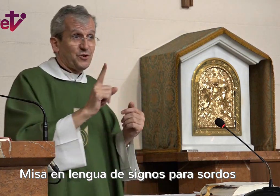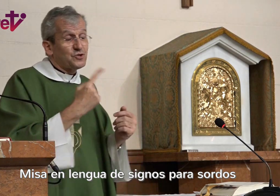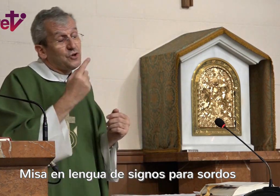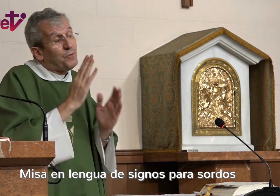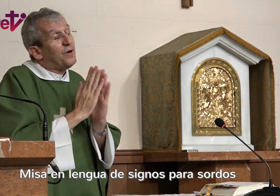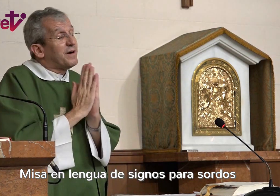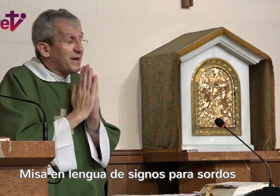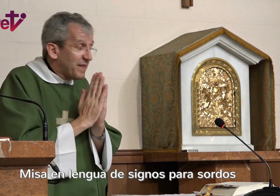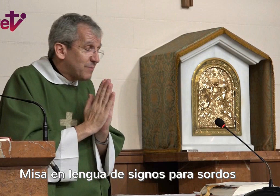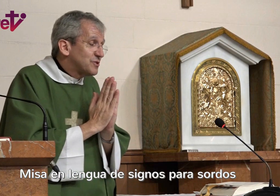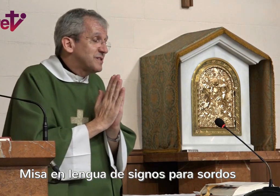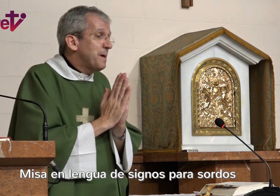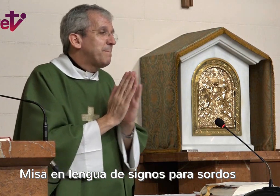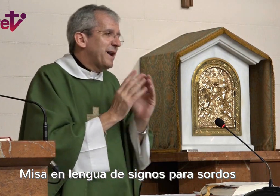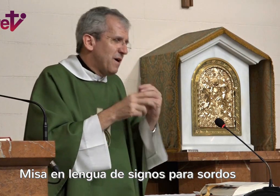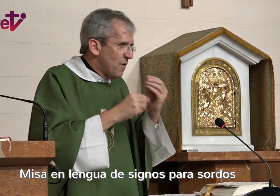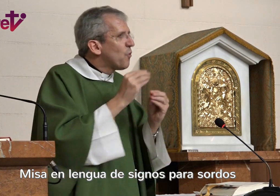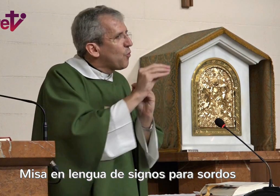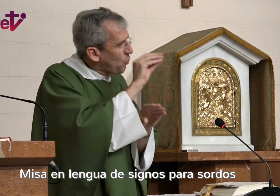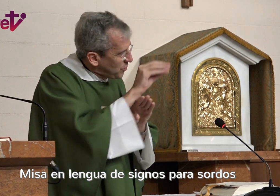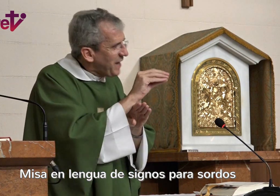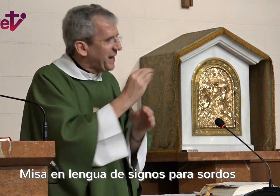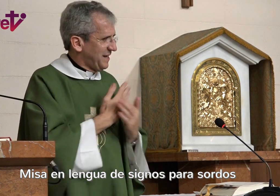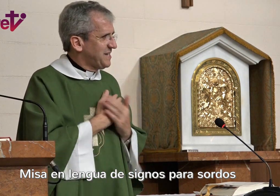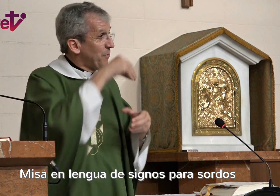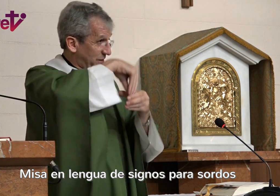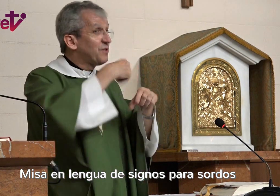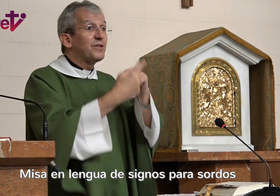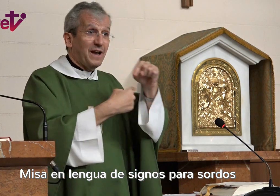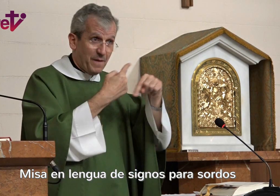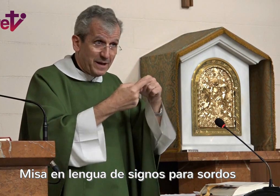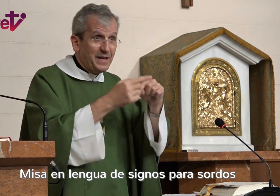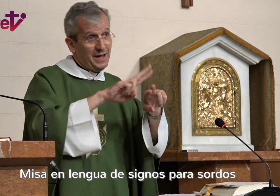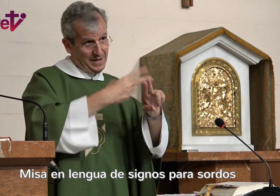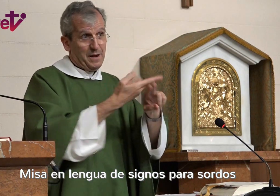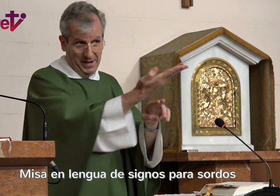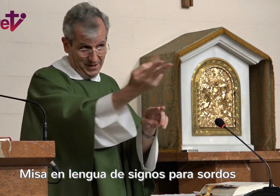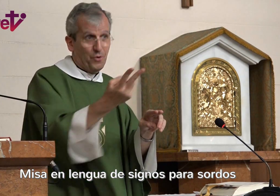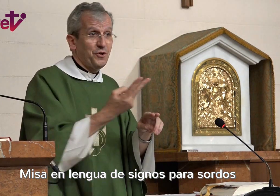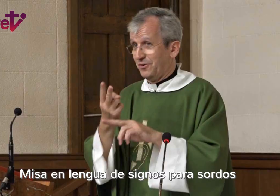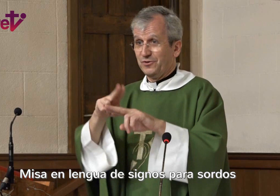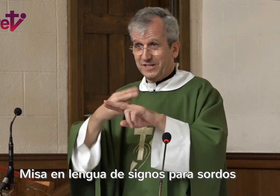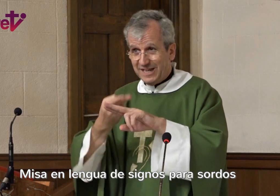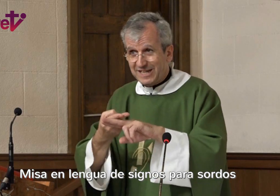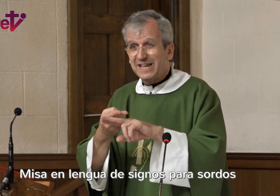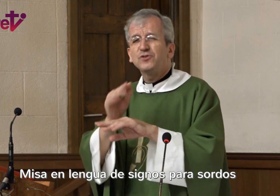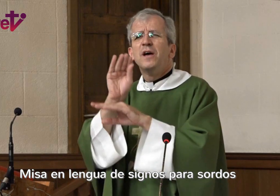nosotros como rezamos para cuidar ese amor dentro de la familia matrimonio como si estáis casados